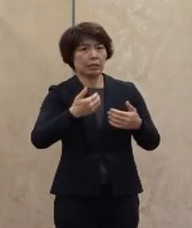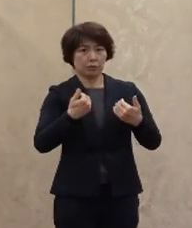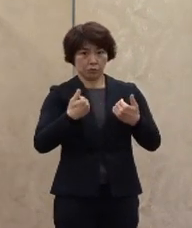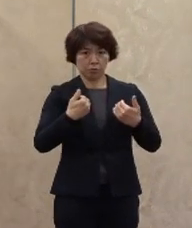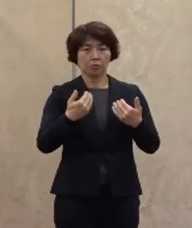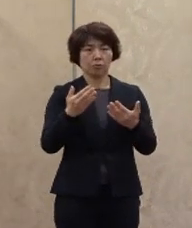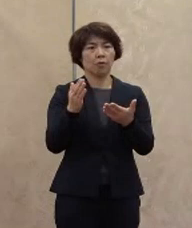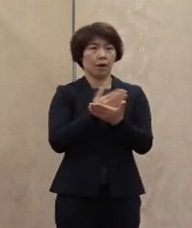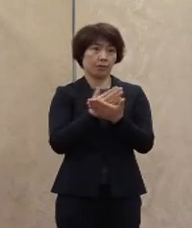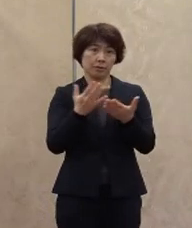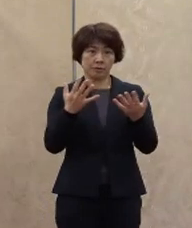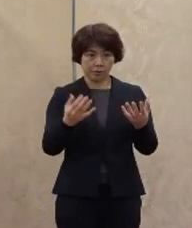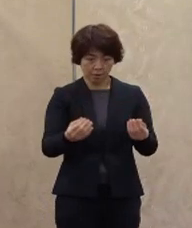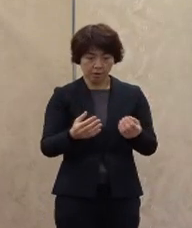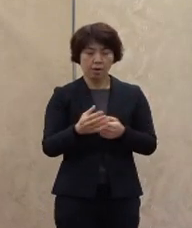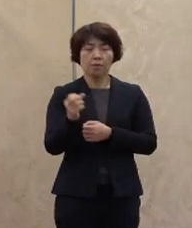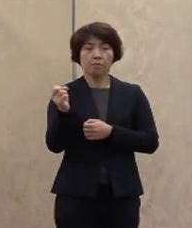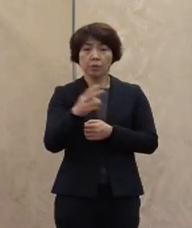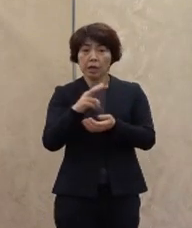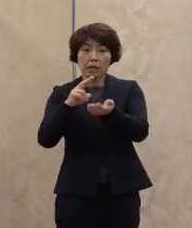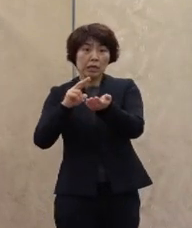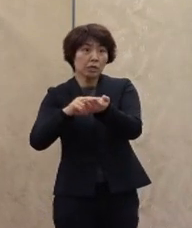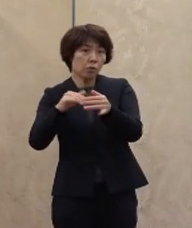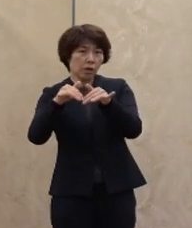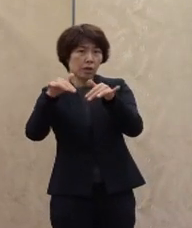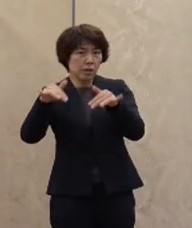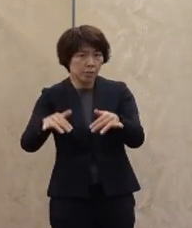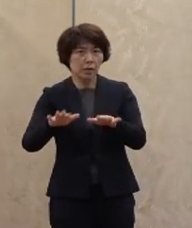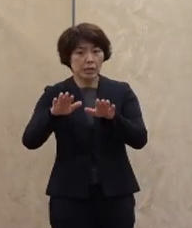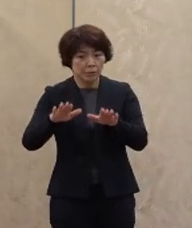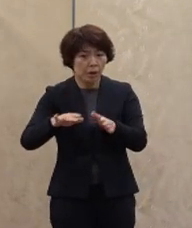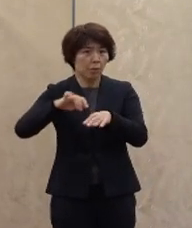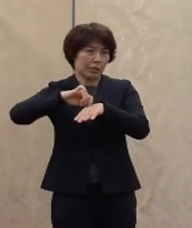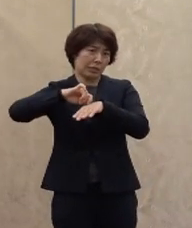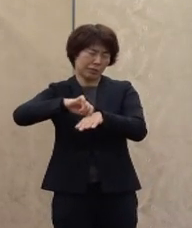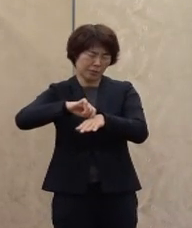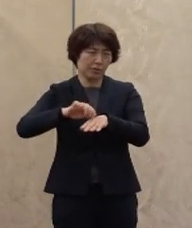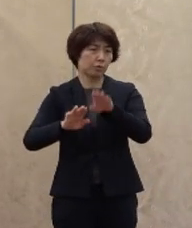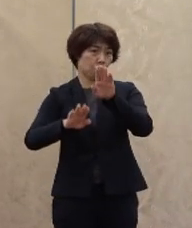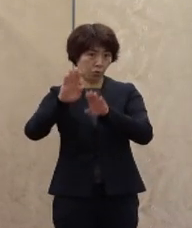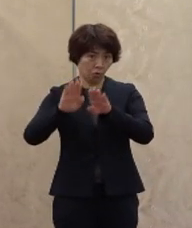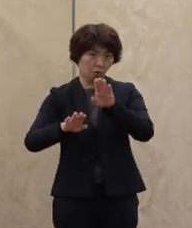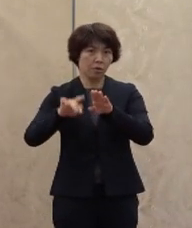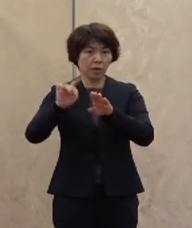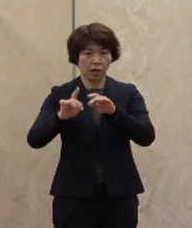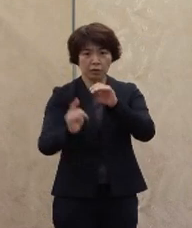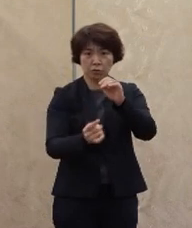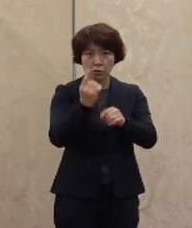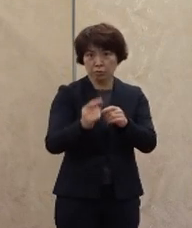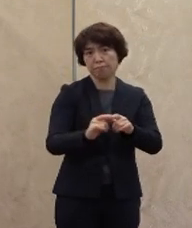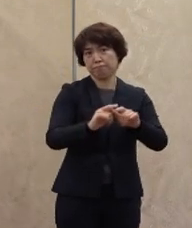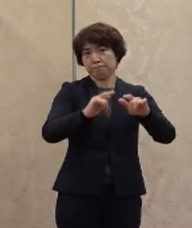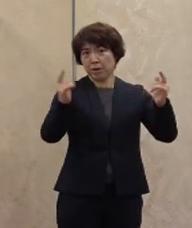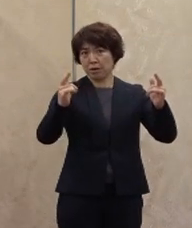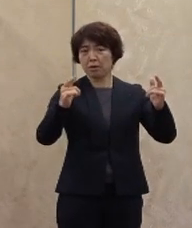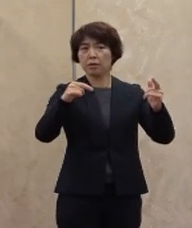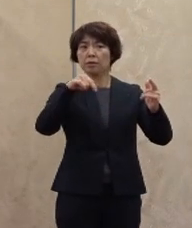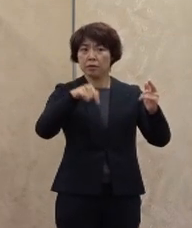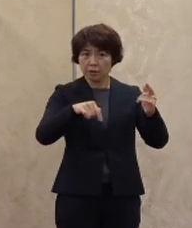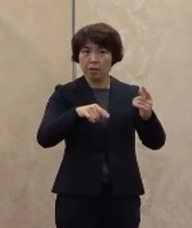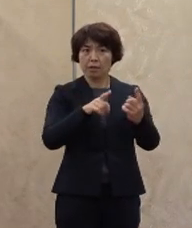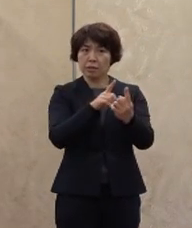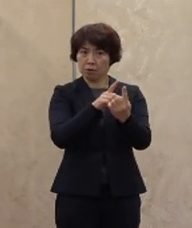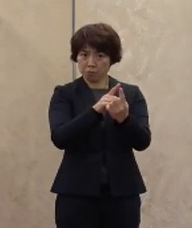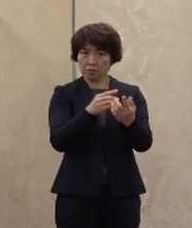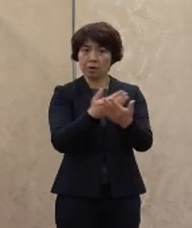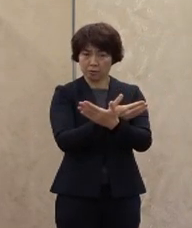して、医療体制、これはもともと非常に逼迫した状態の中でのこの感染の急拡大という状況でもありました